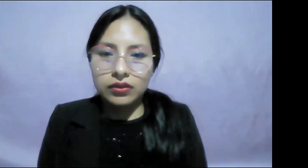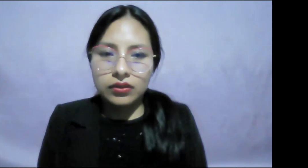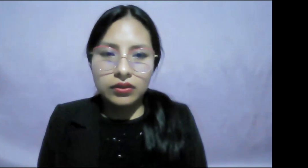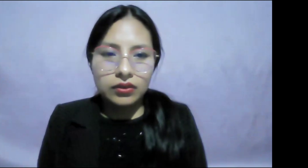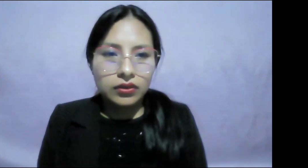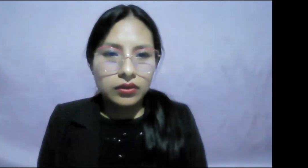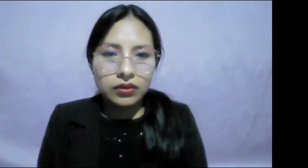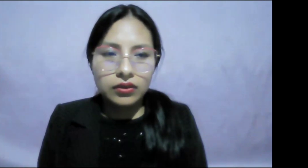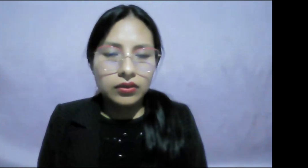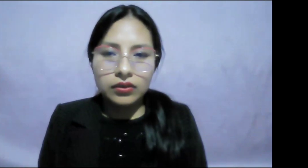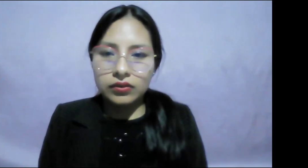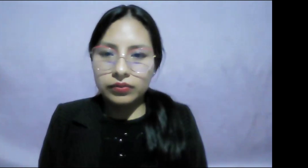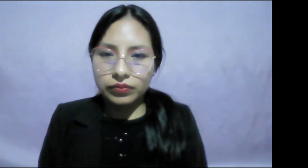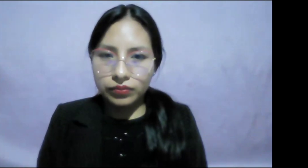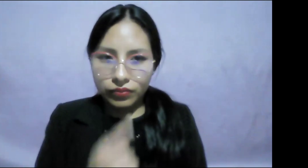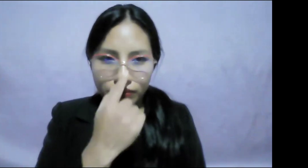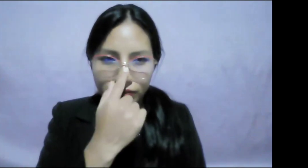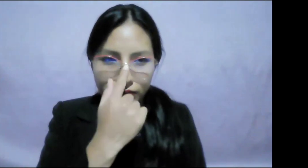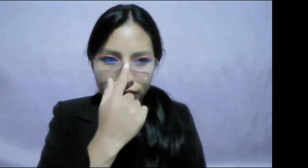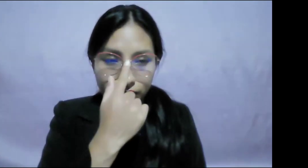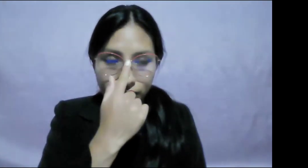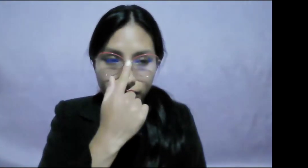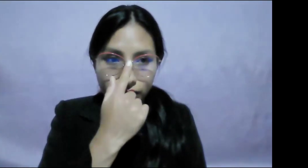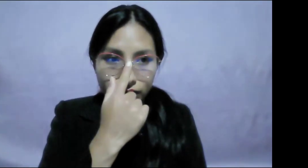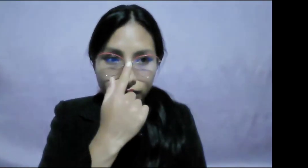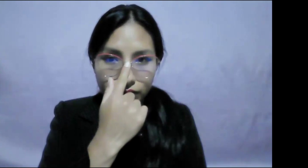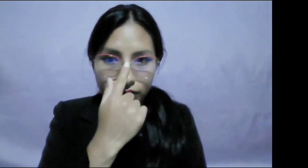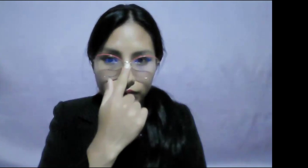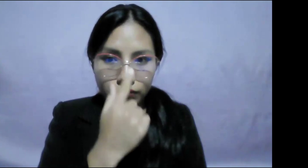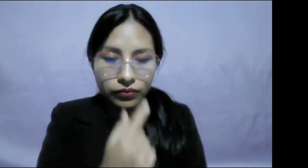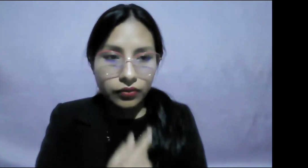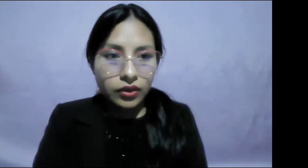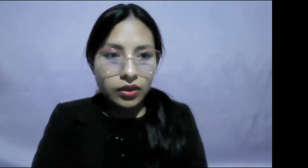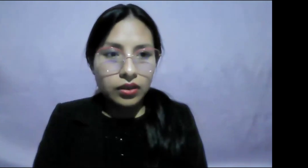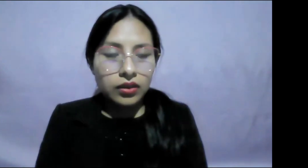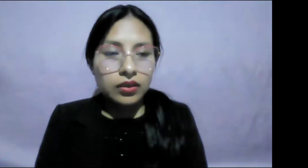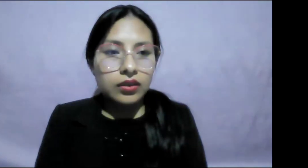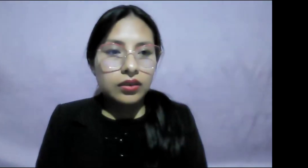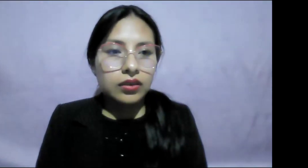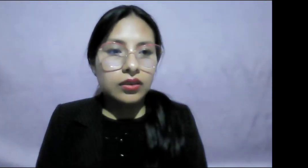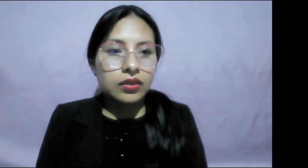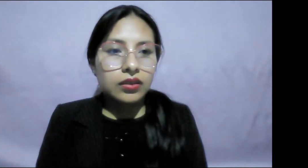yo estoy esperando no muy bien Alison a